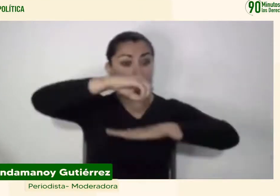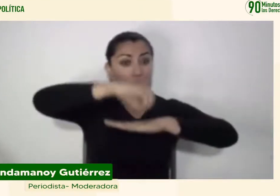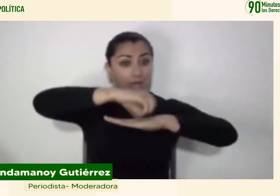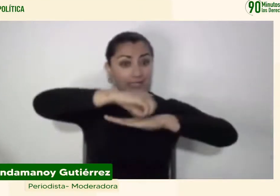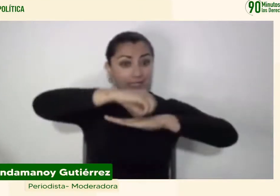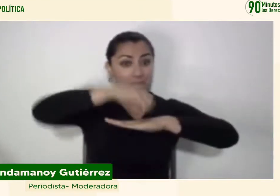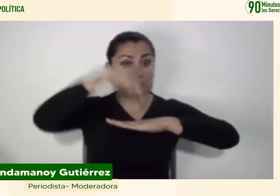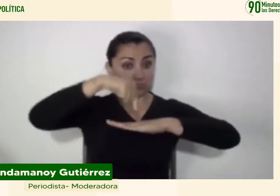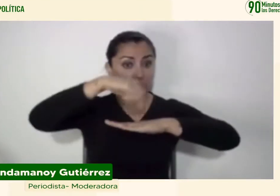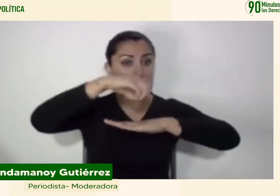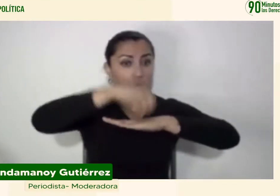es